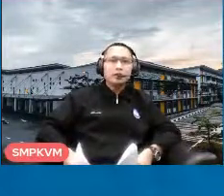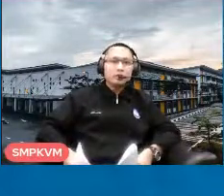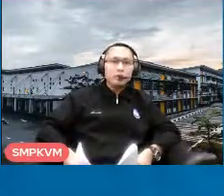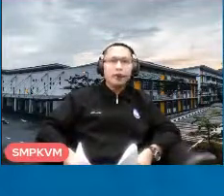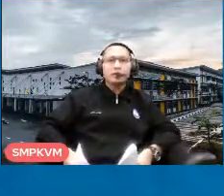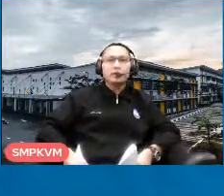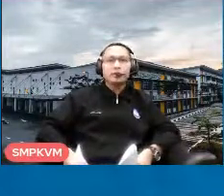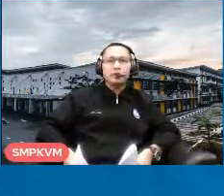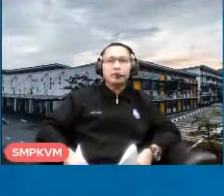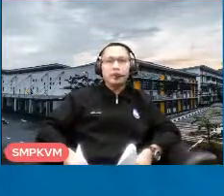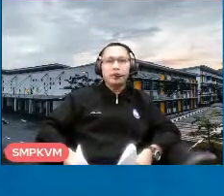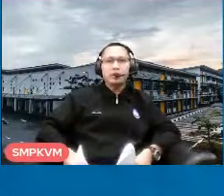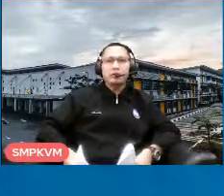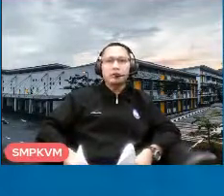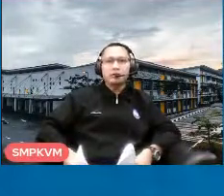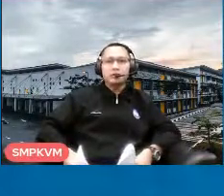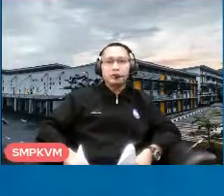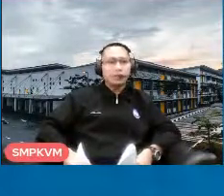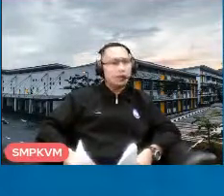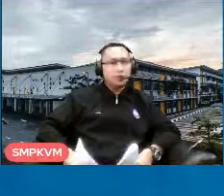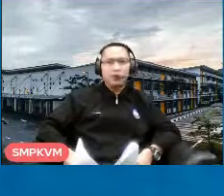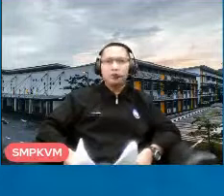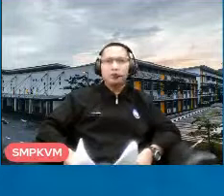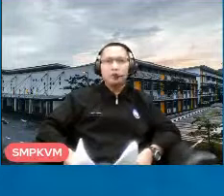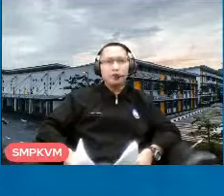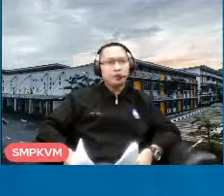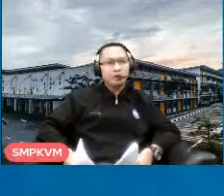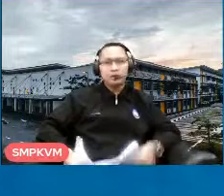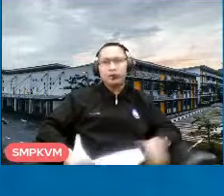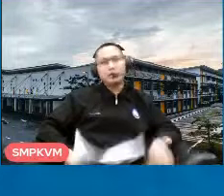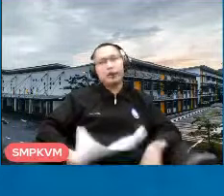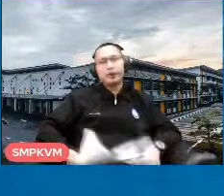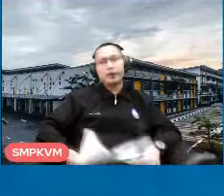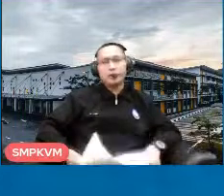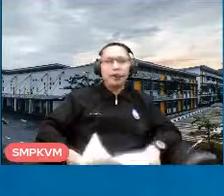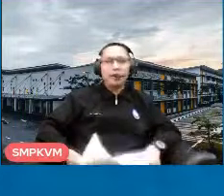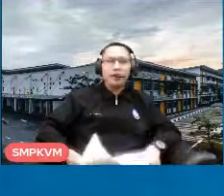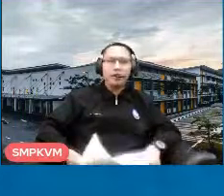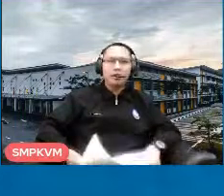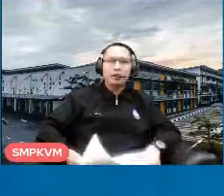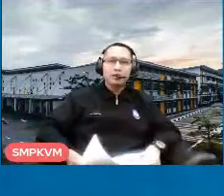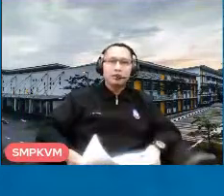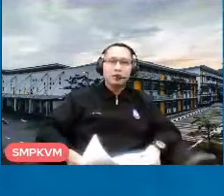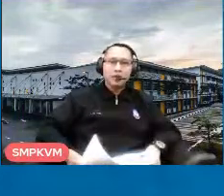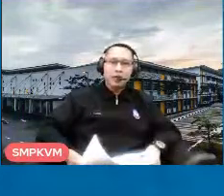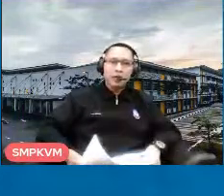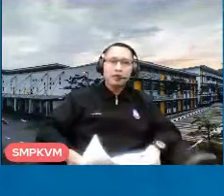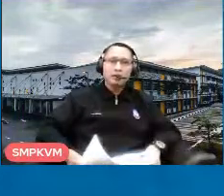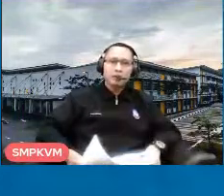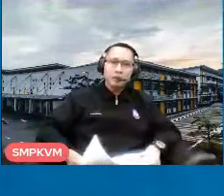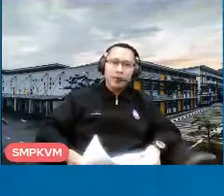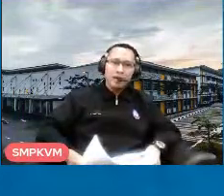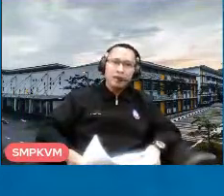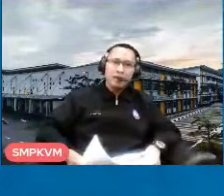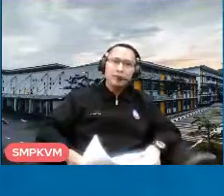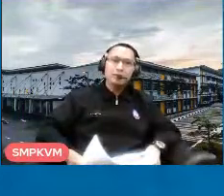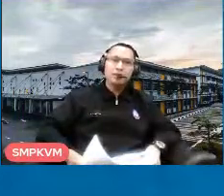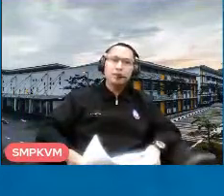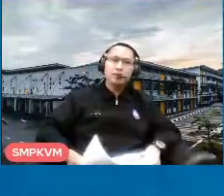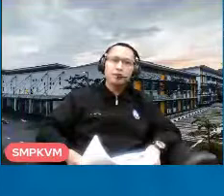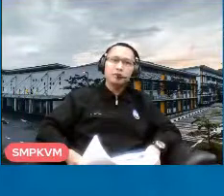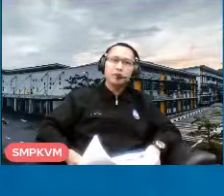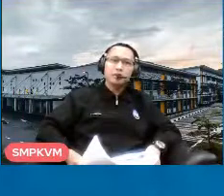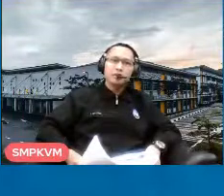seluruh atuh kecil tak tahulah kalau taknak kamu anak pakai tak jalannya nggak bego